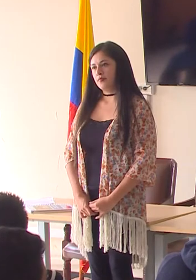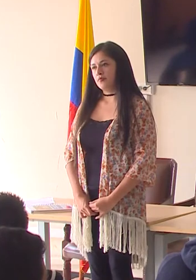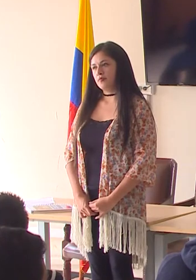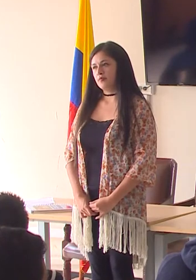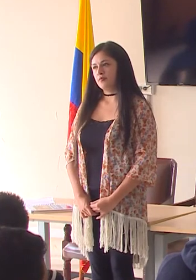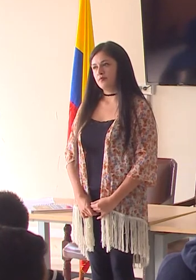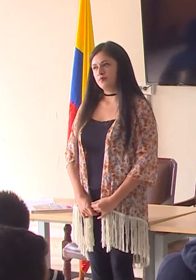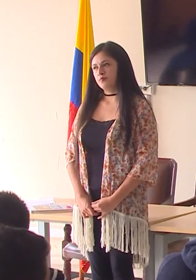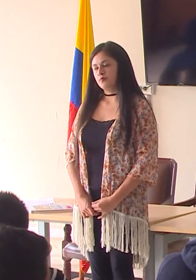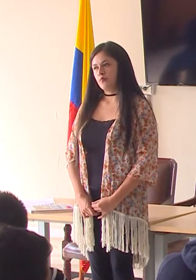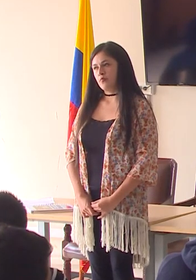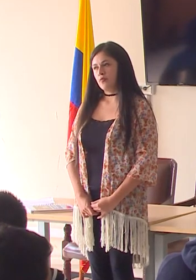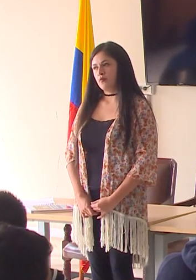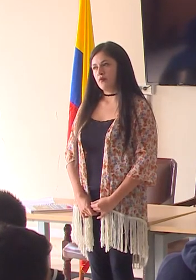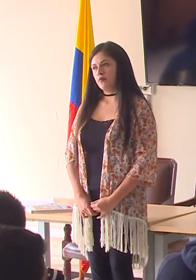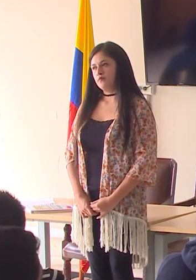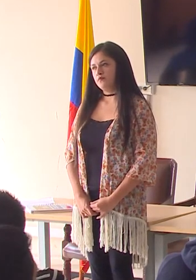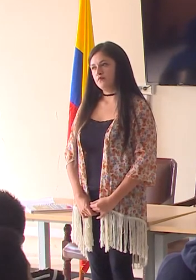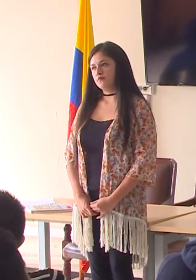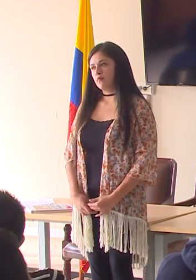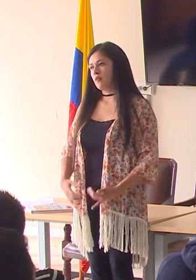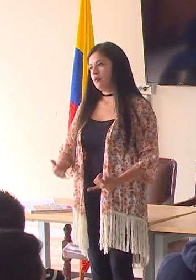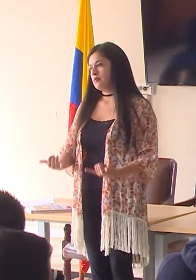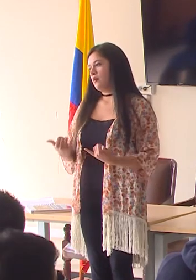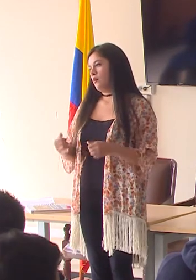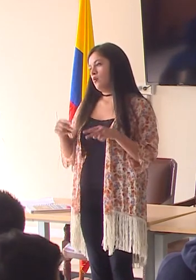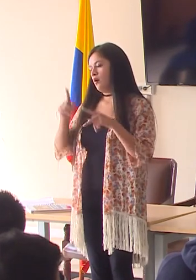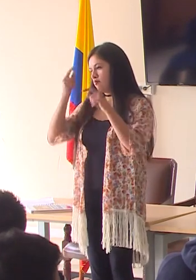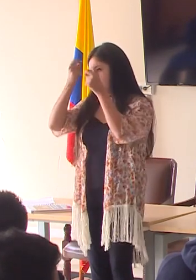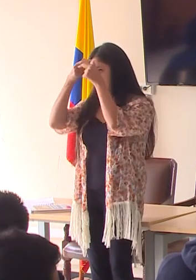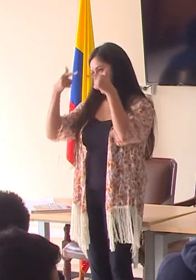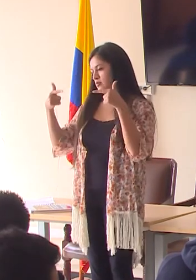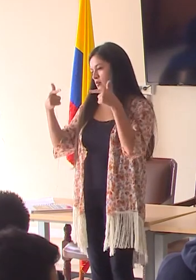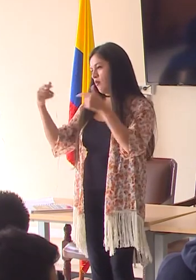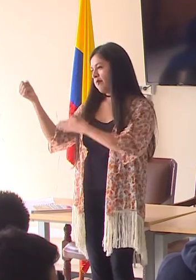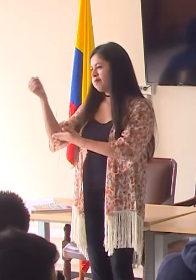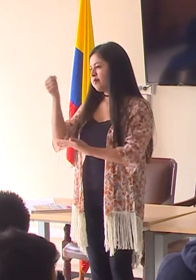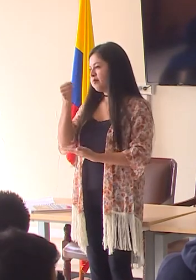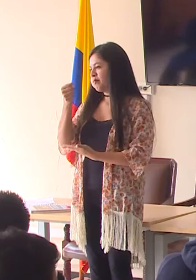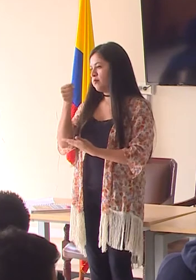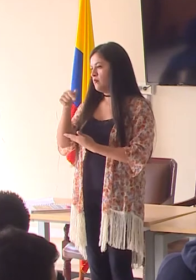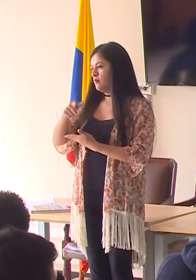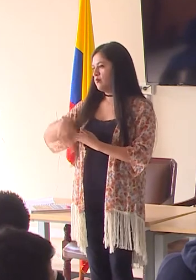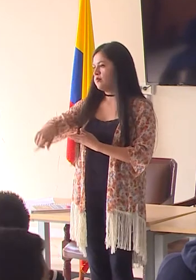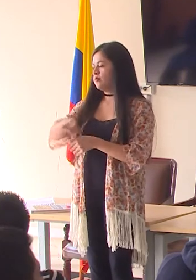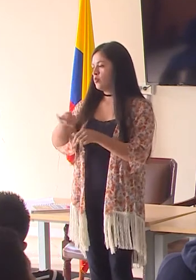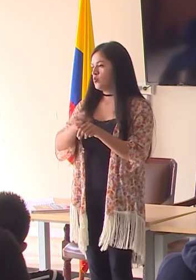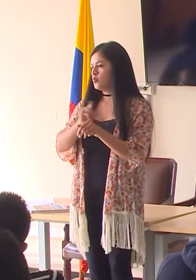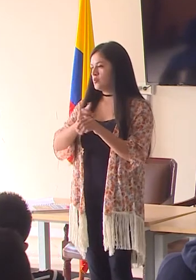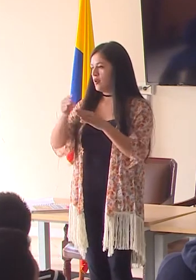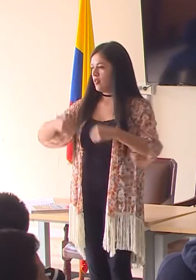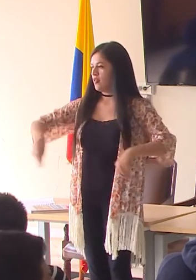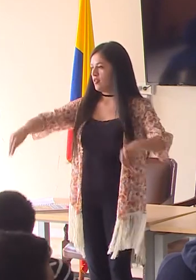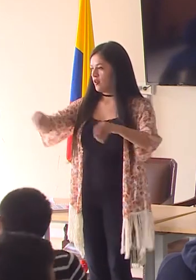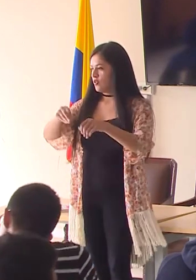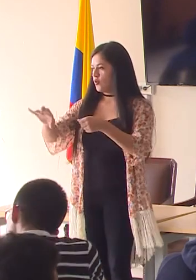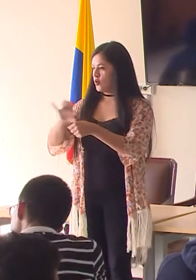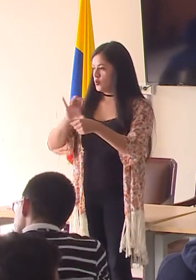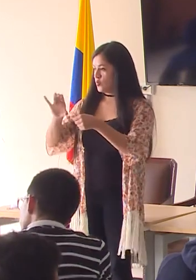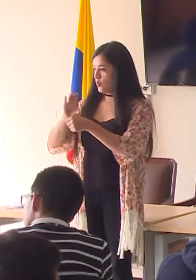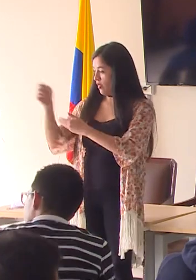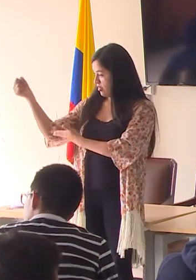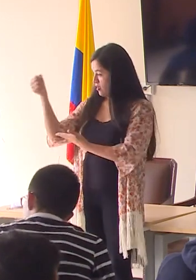estado actualmente está invirtiendo tenemos directamente sobre el territorio sobre la ciudad están